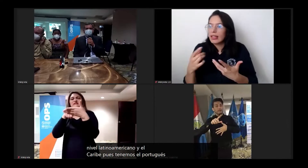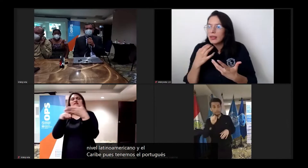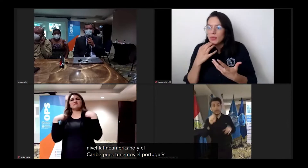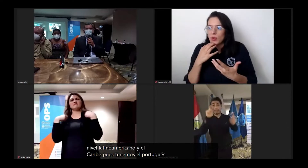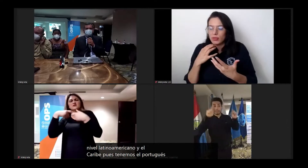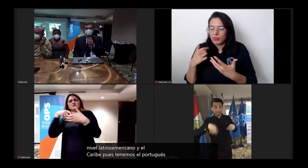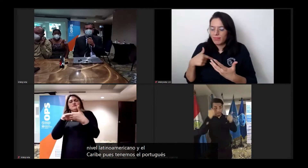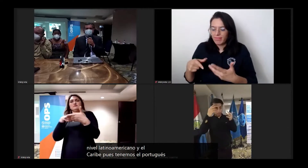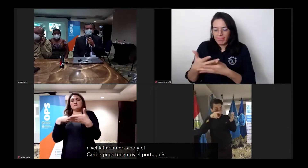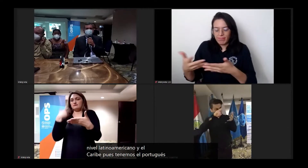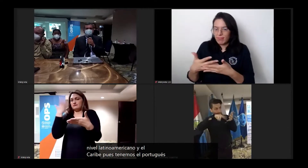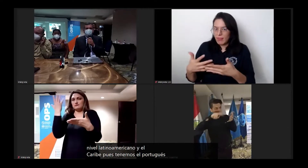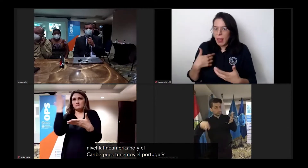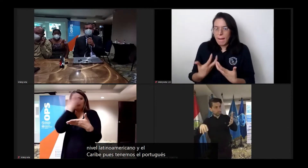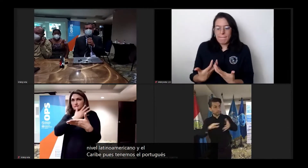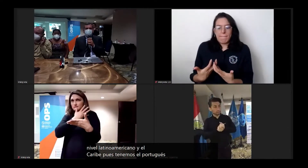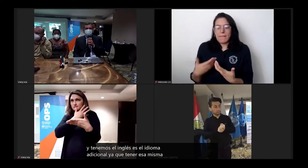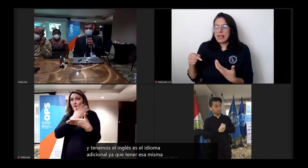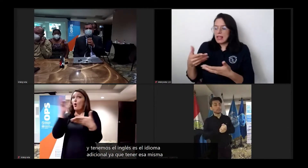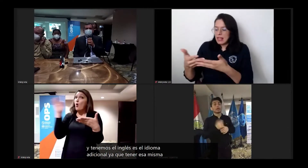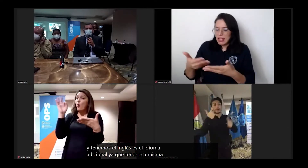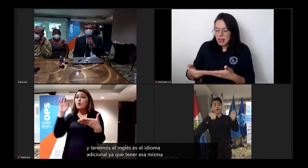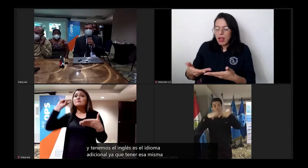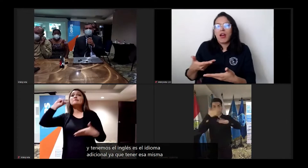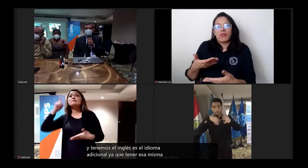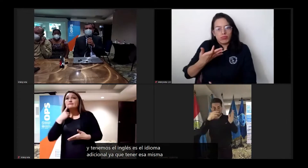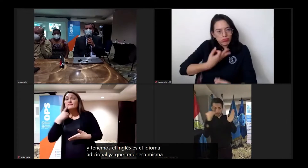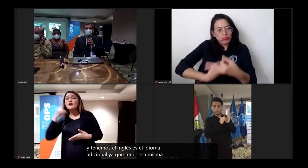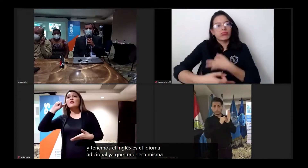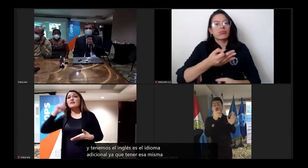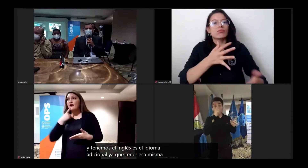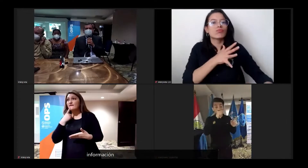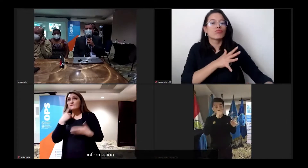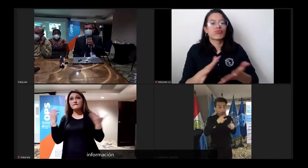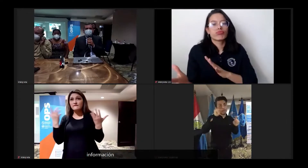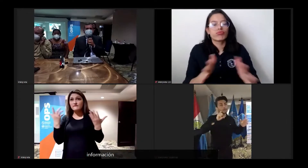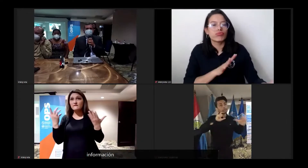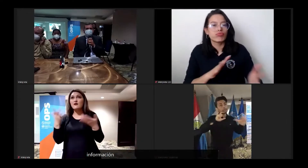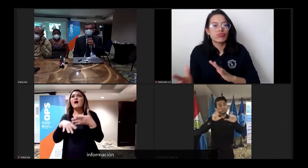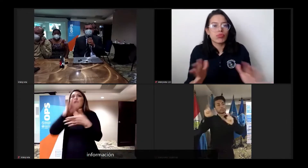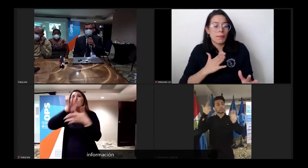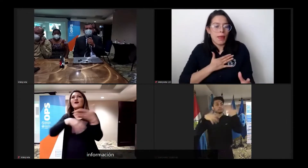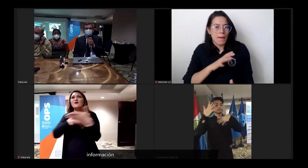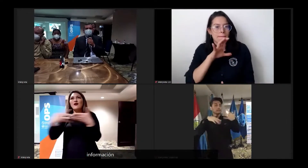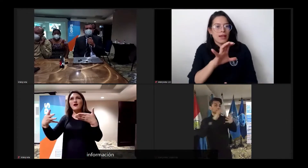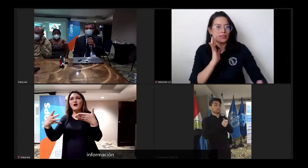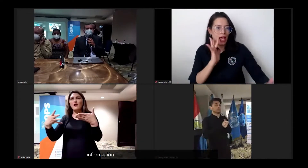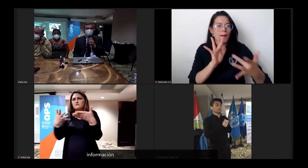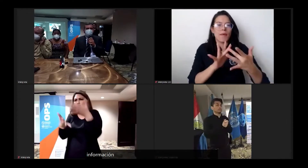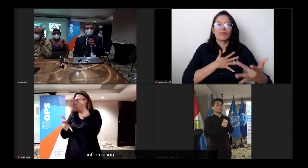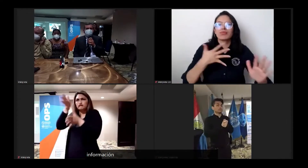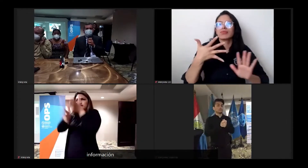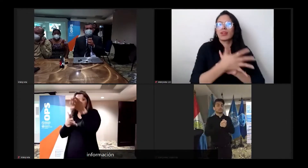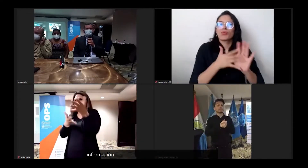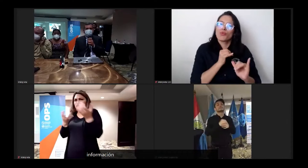información en lengua de señas, la cual él maneje según su país. Porque así como